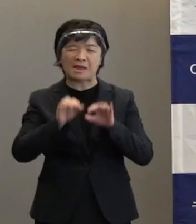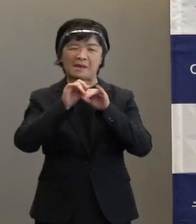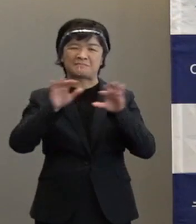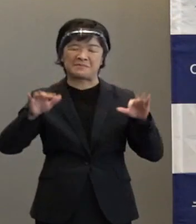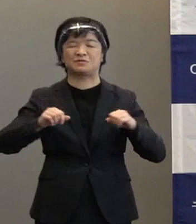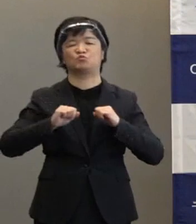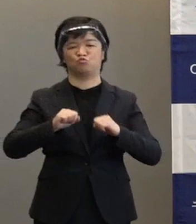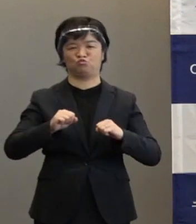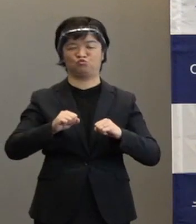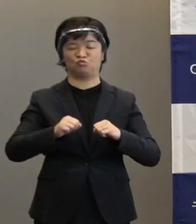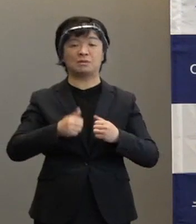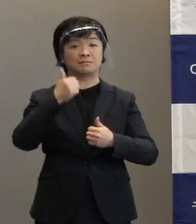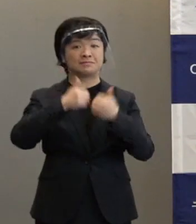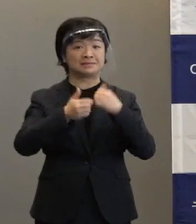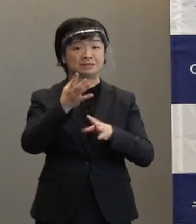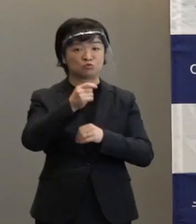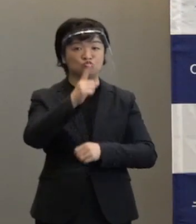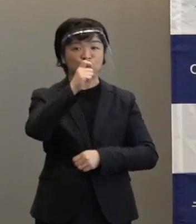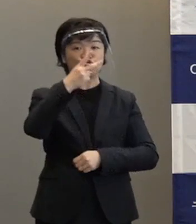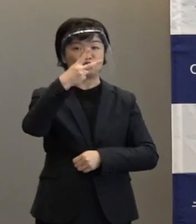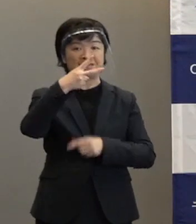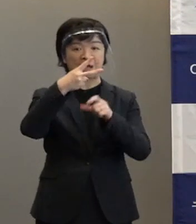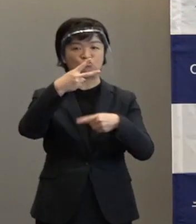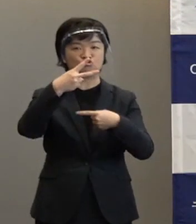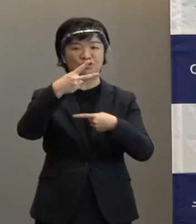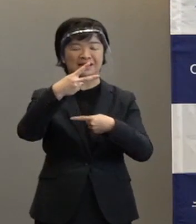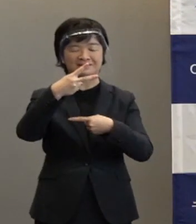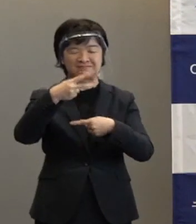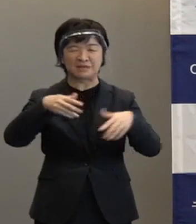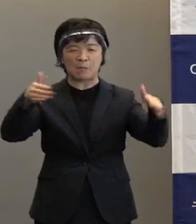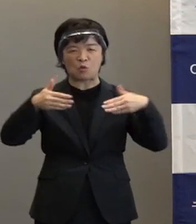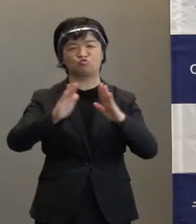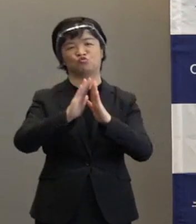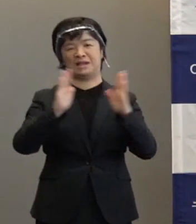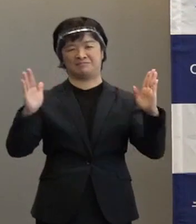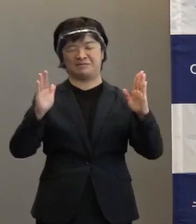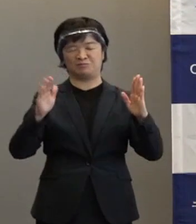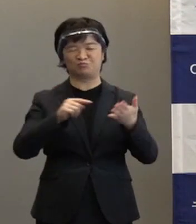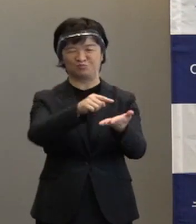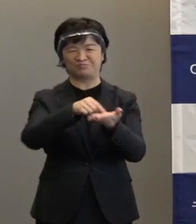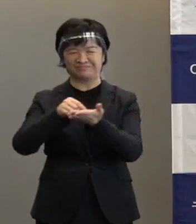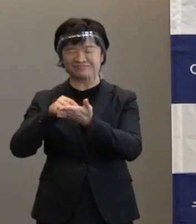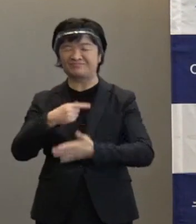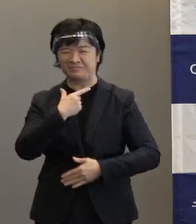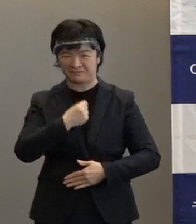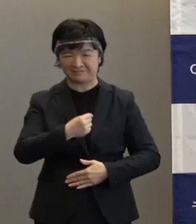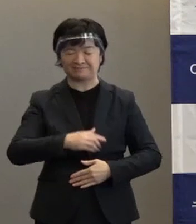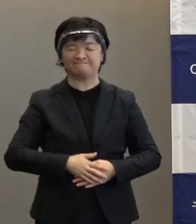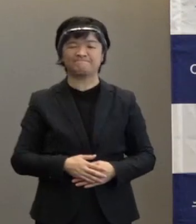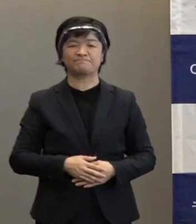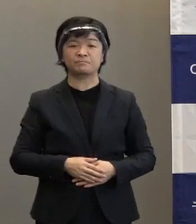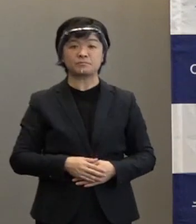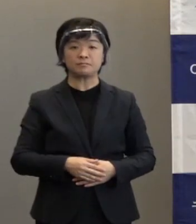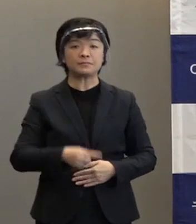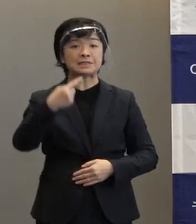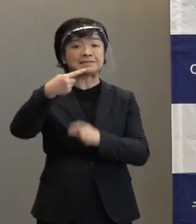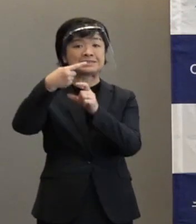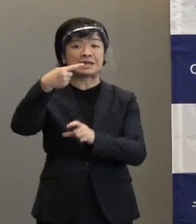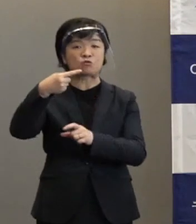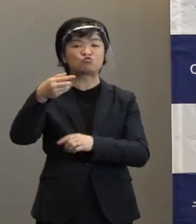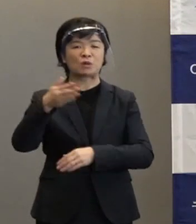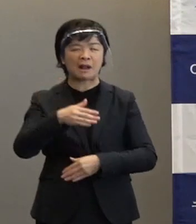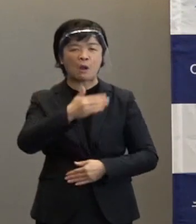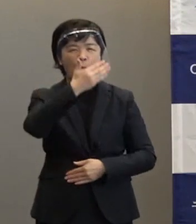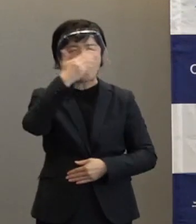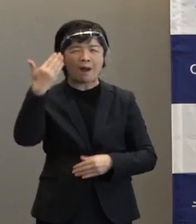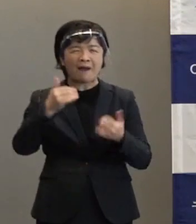については来月1日から募集を開始いたしますので、ふるってご応募ください。また来年の1月からは若い